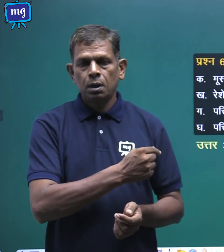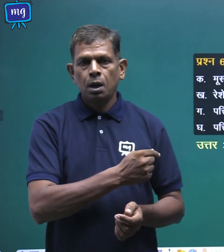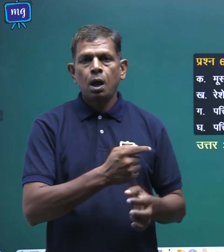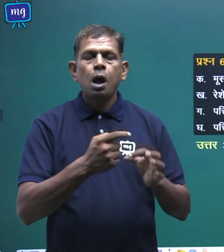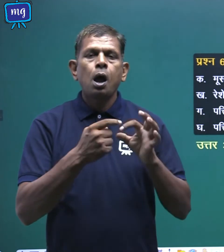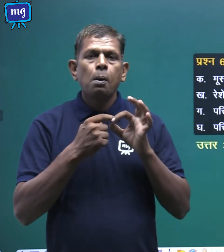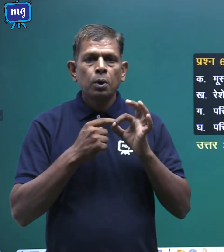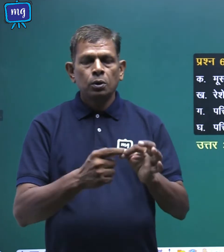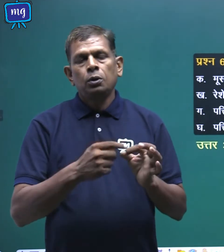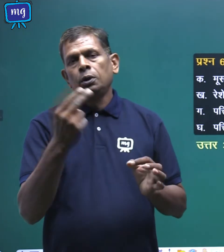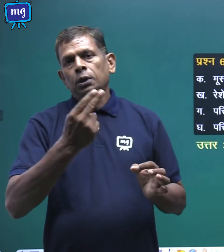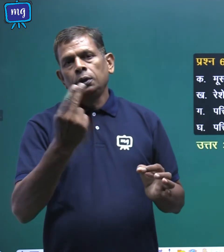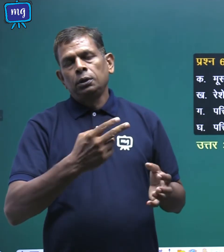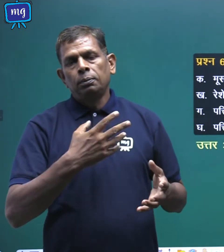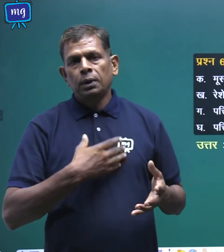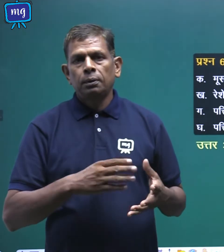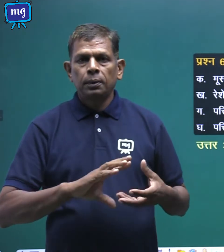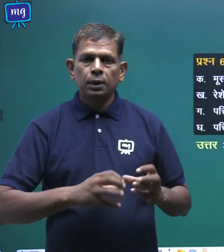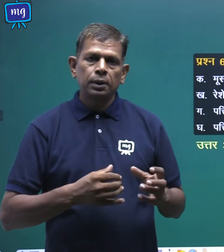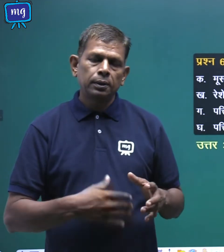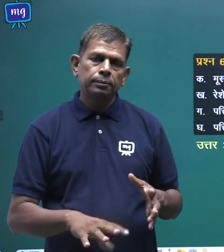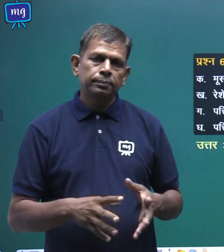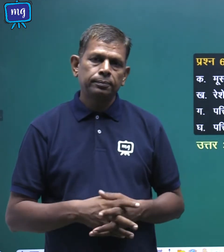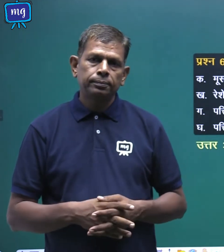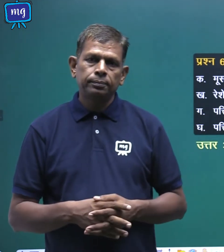प्रश्नों के चित्र बनाने हैं।